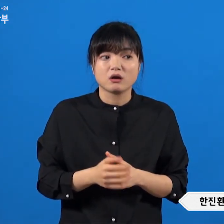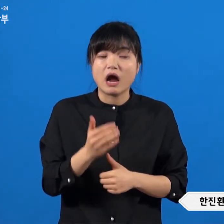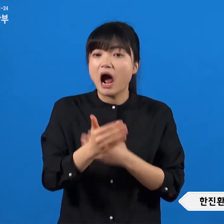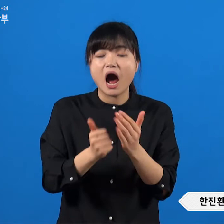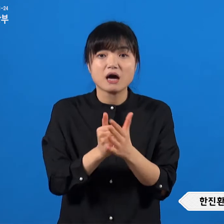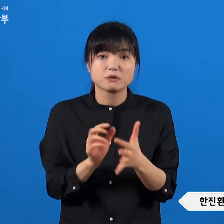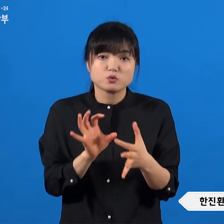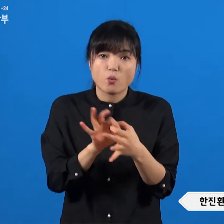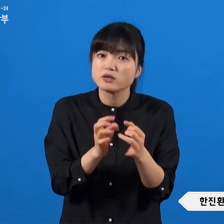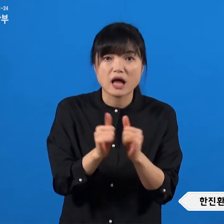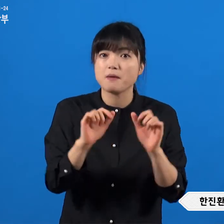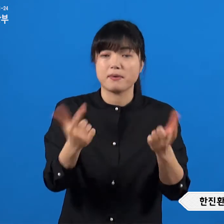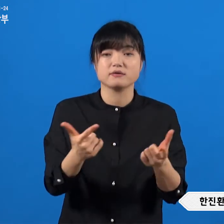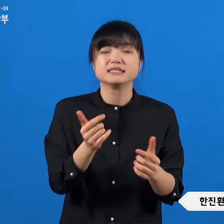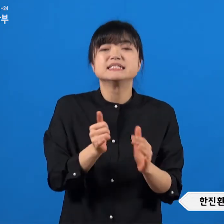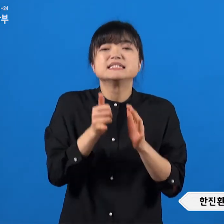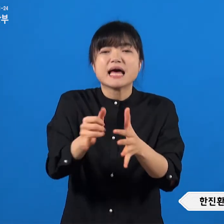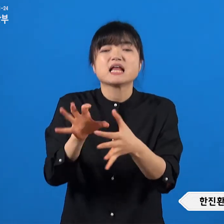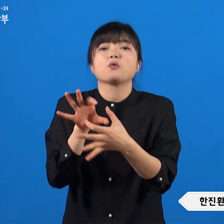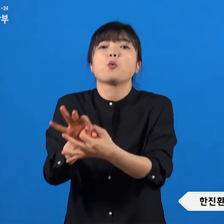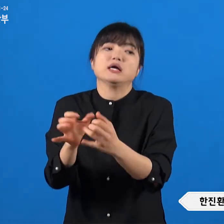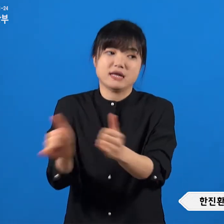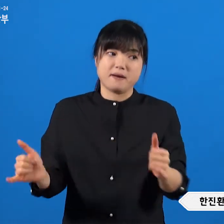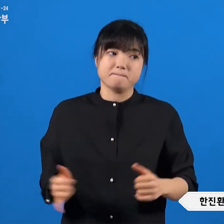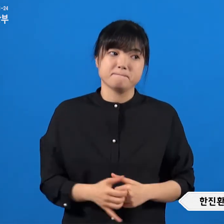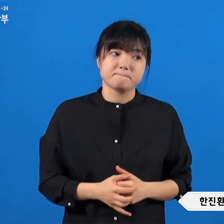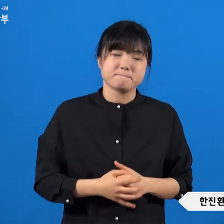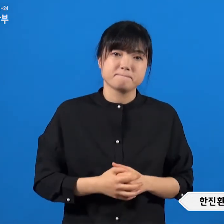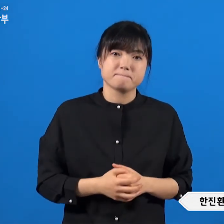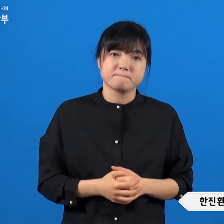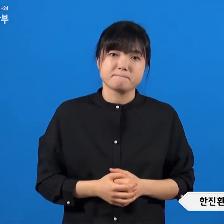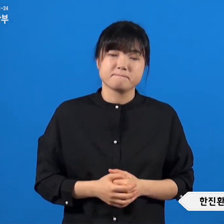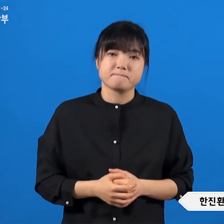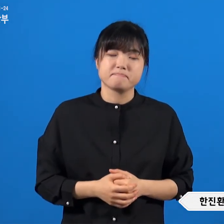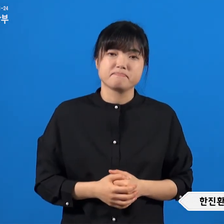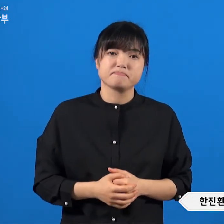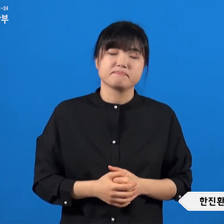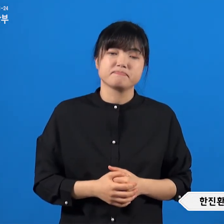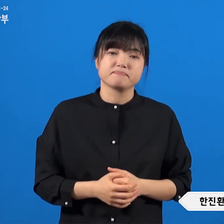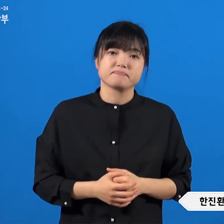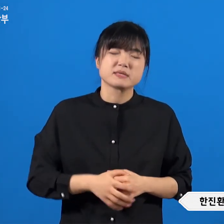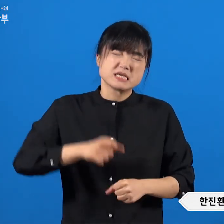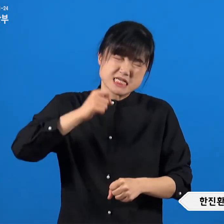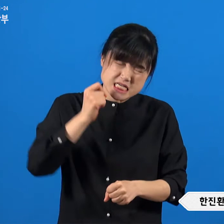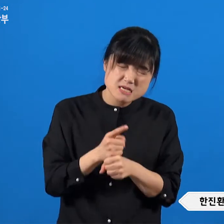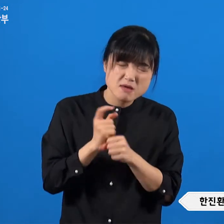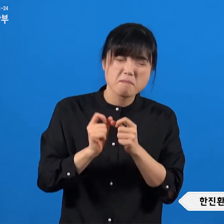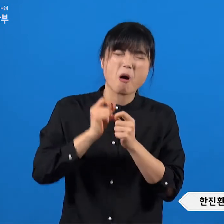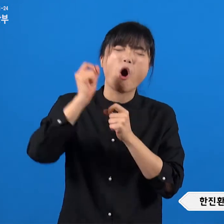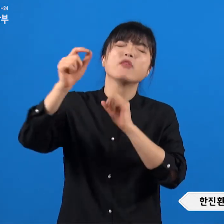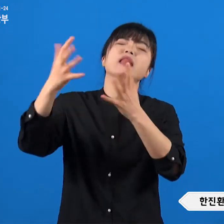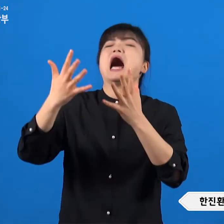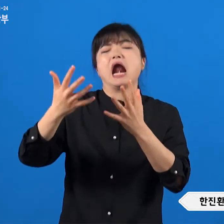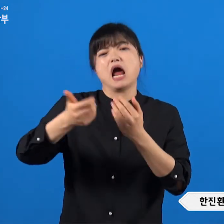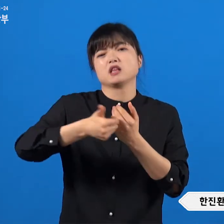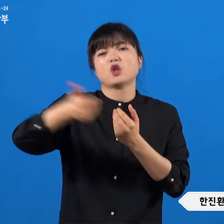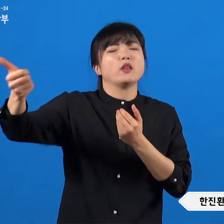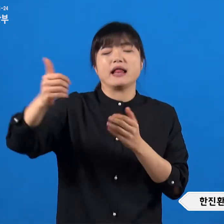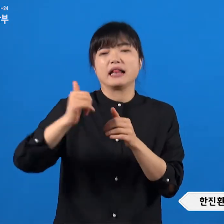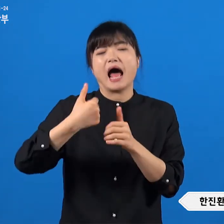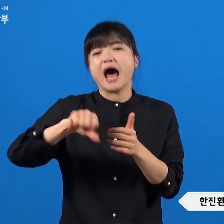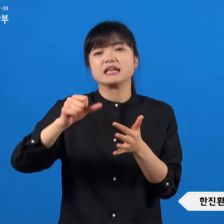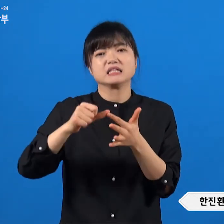것이 아니라 세상에 속해 있는 것이 분명합니다. 이미 먼 나라에 가 있는 것입니다.